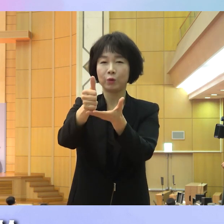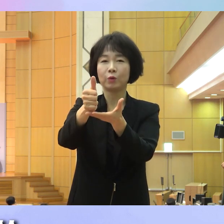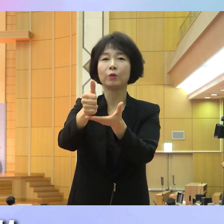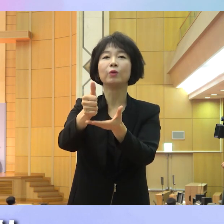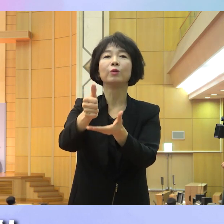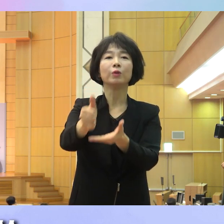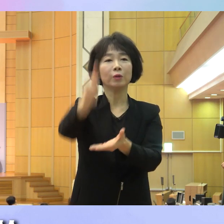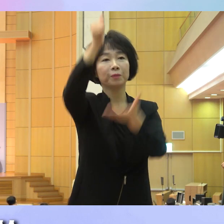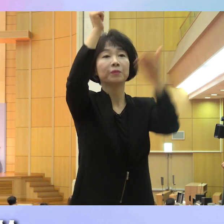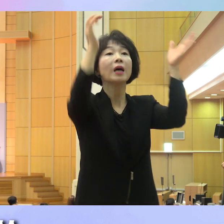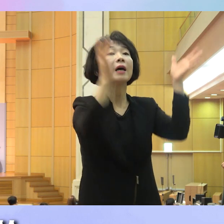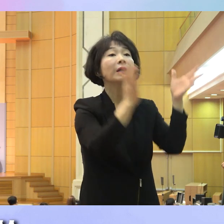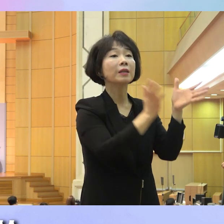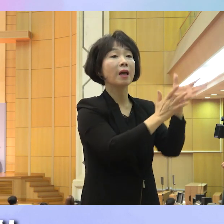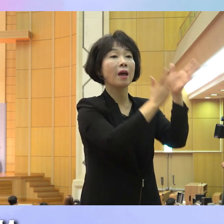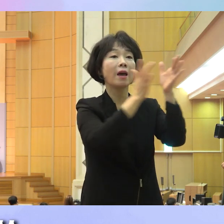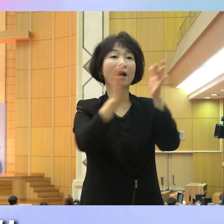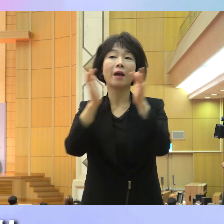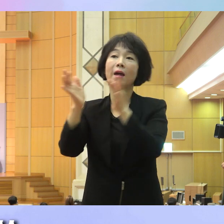예수